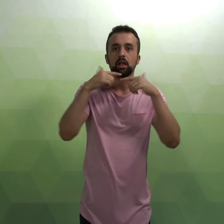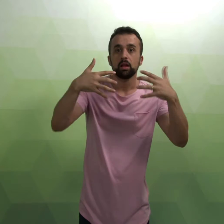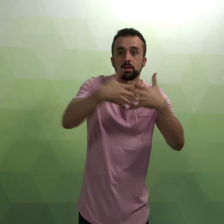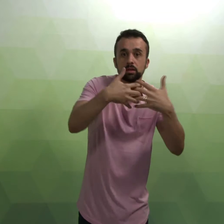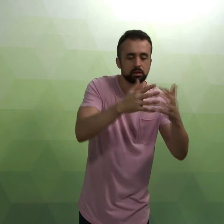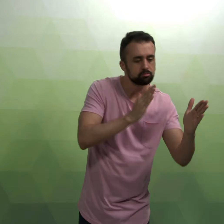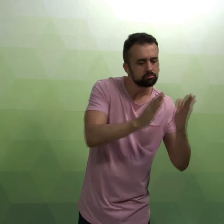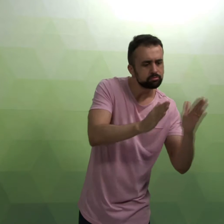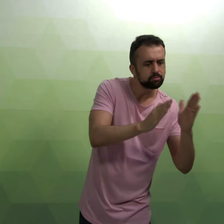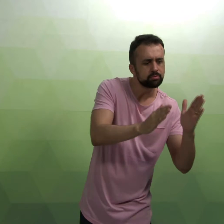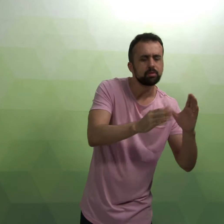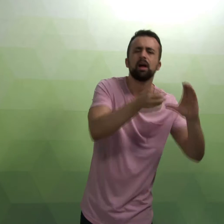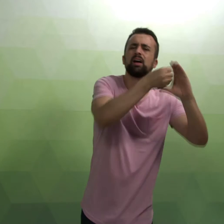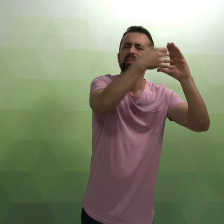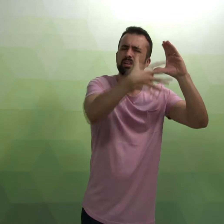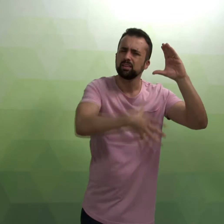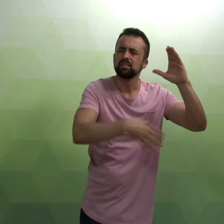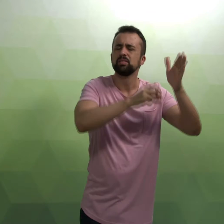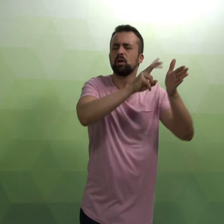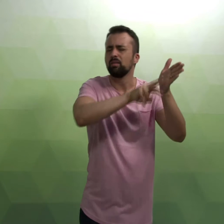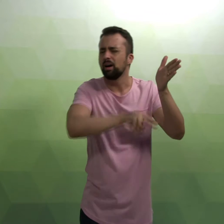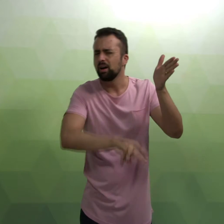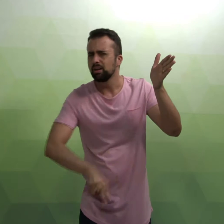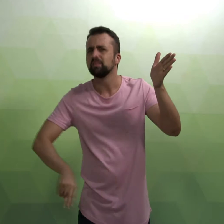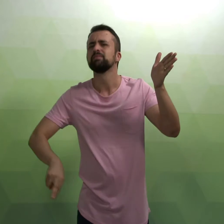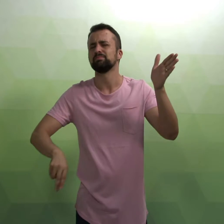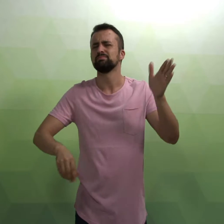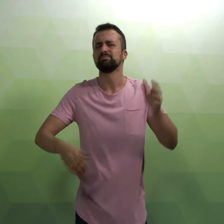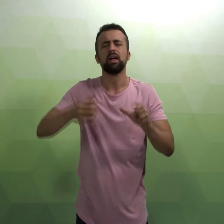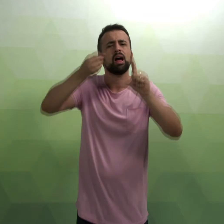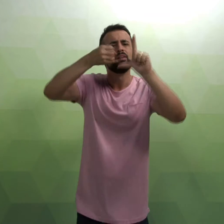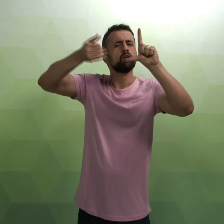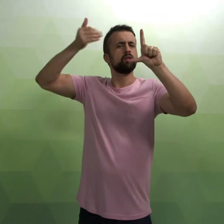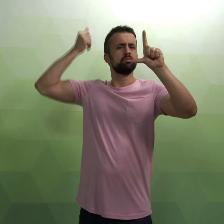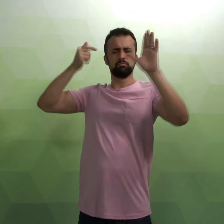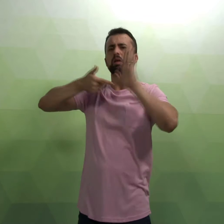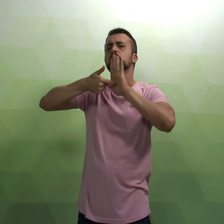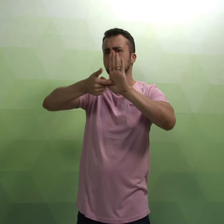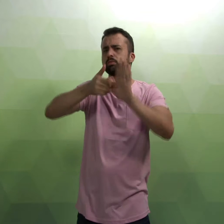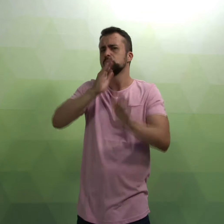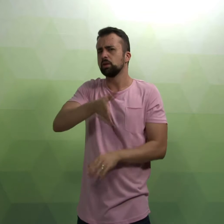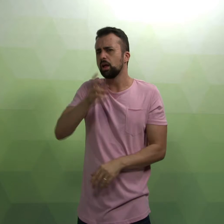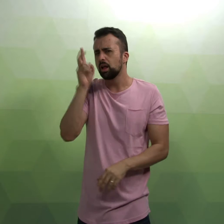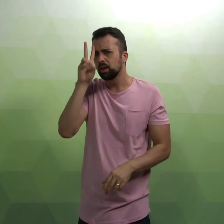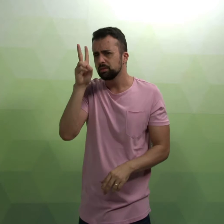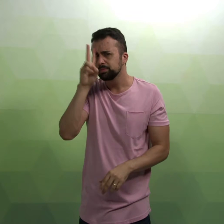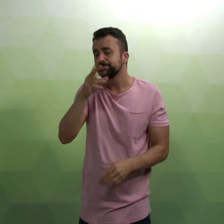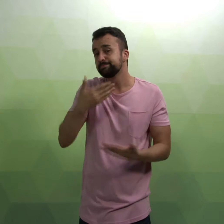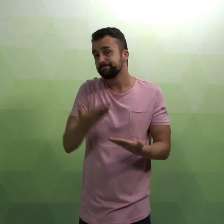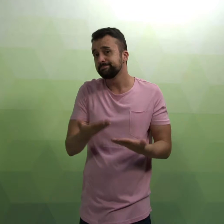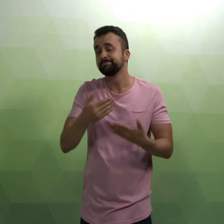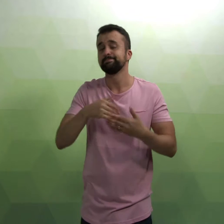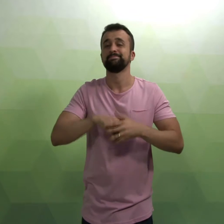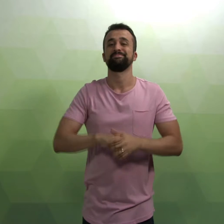Esta fase também tem outras características que já apresentamos de forma sucinta na videoaula